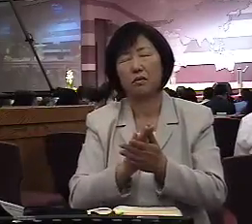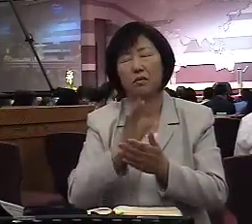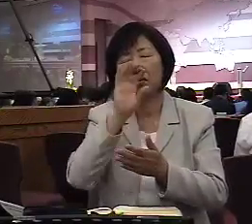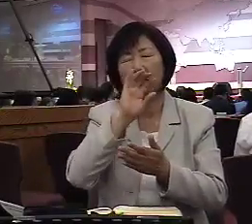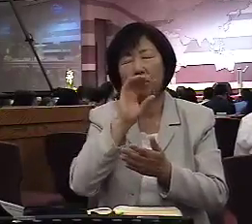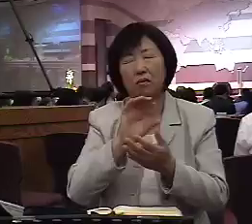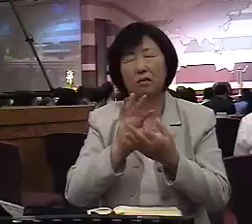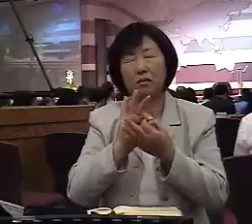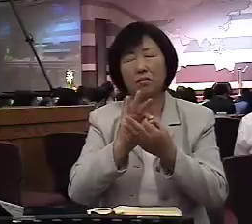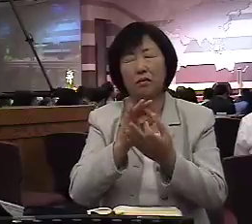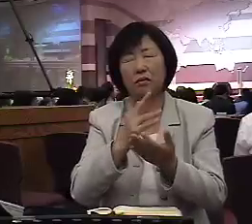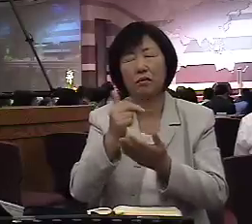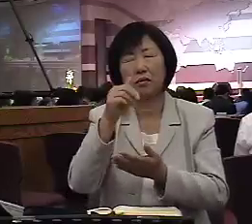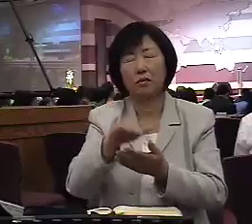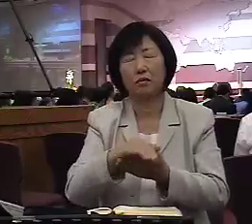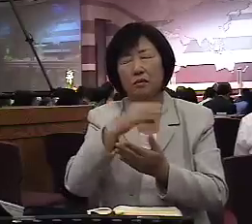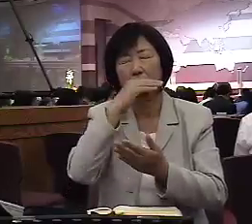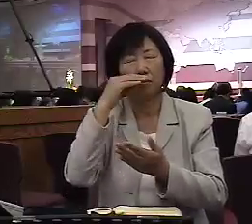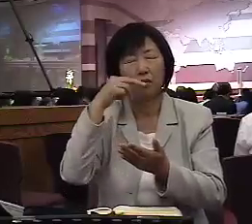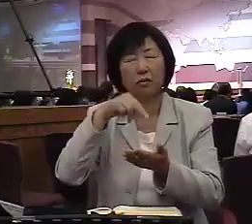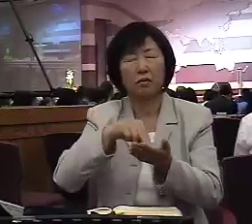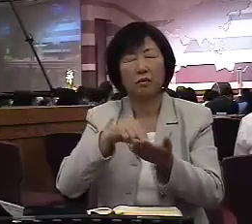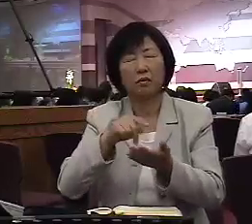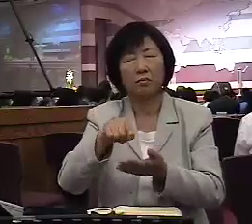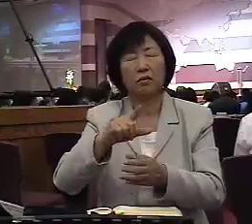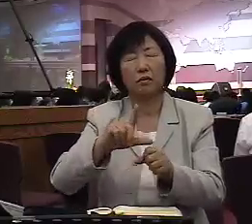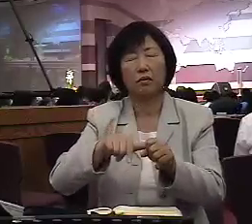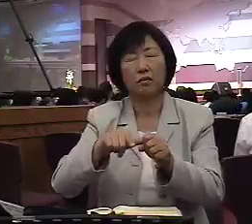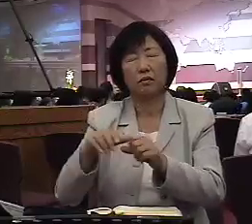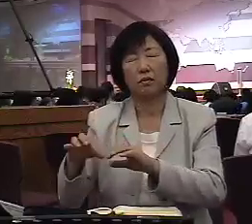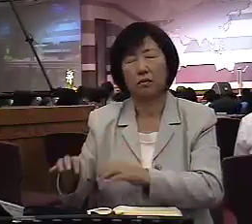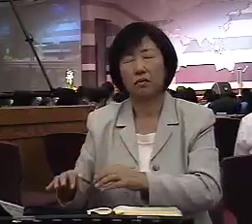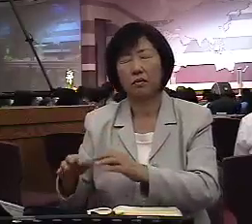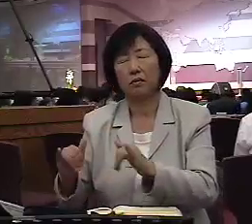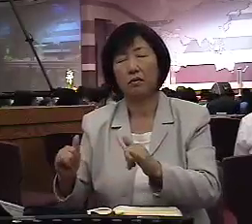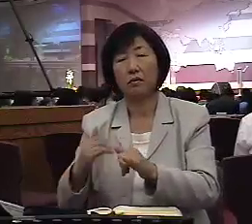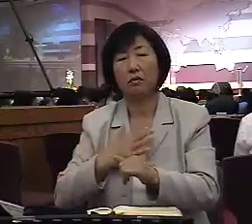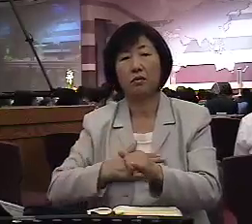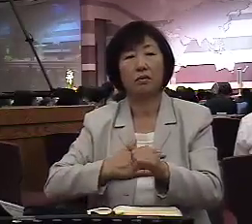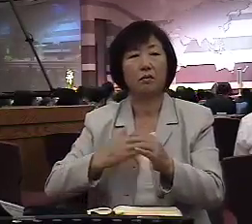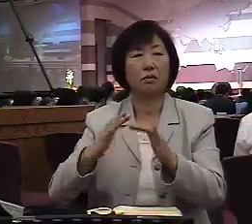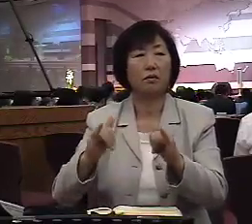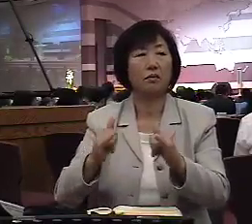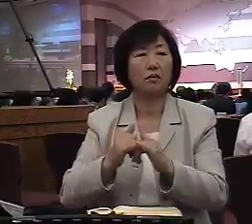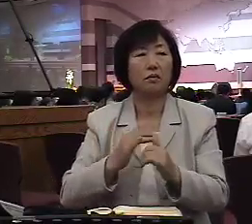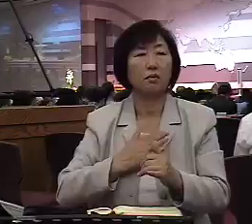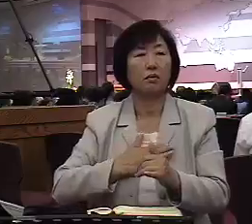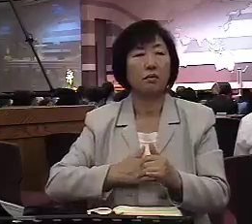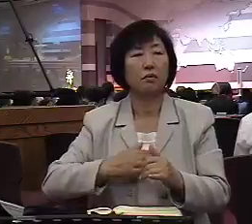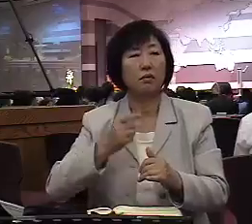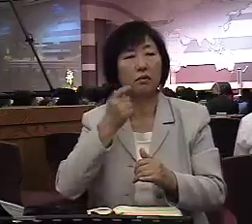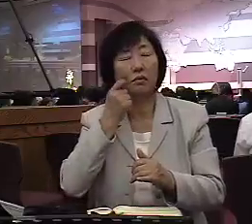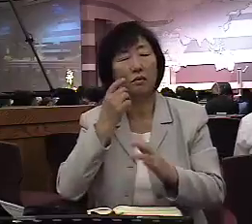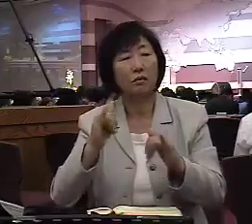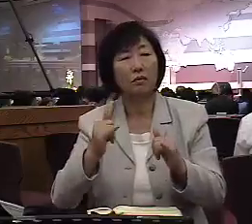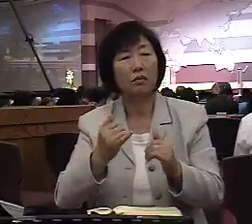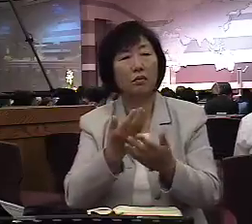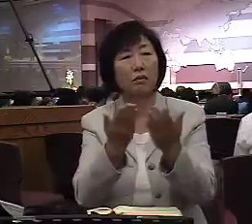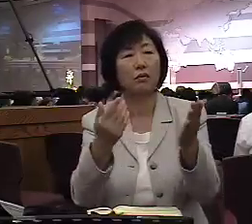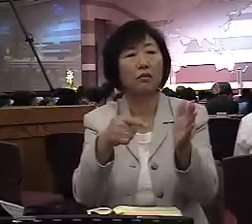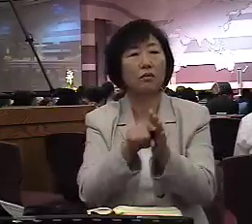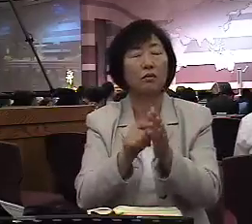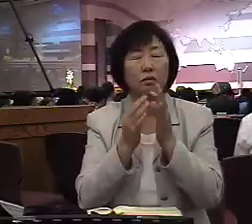통해 주님 앞에 바로 서기를 소망해야 합니다. 이 시간에는 우리 옆에 계신 두 분, 아시는 분, 알지 못하는 분들, 그들을 위하여서 우리